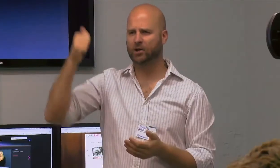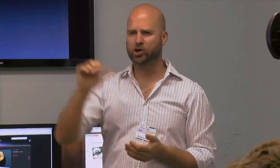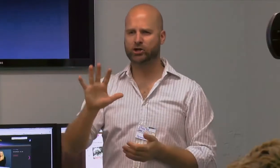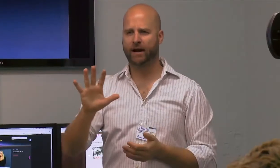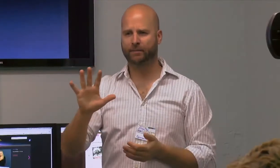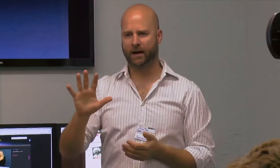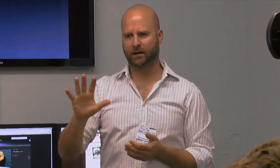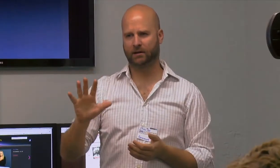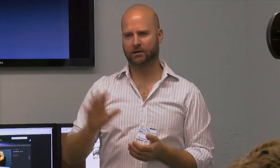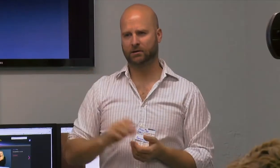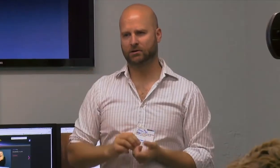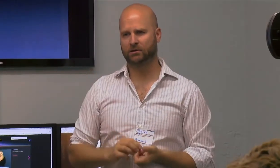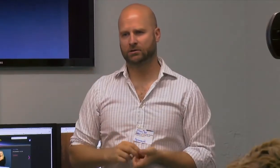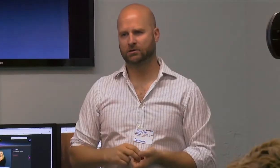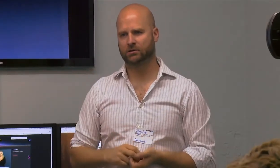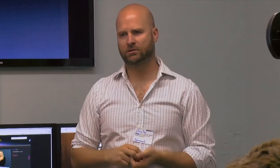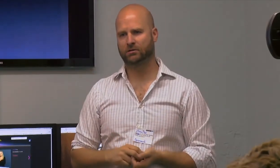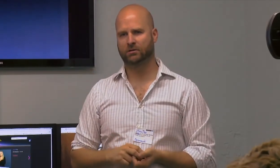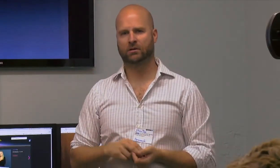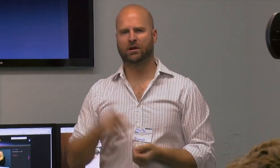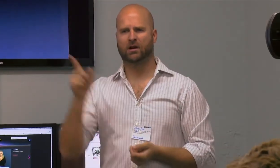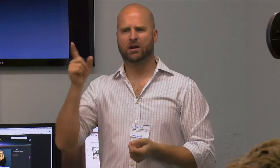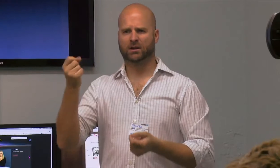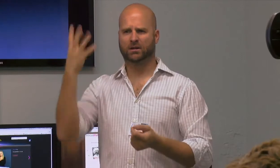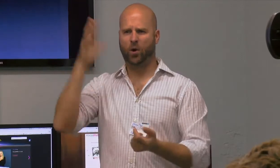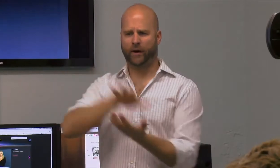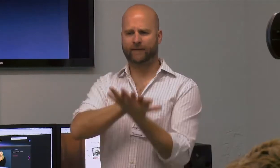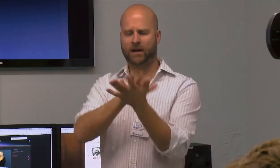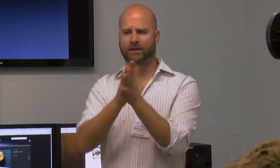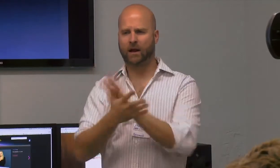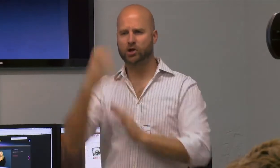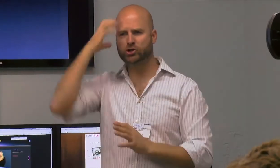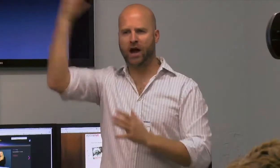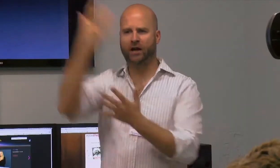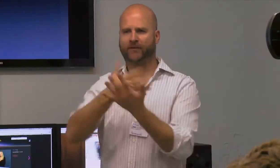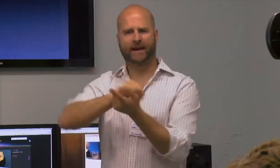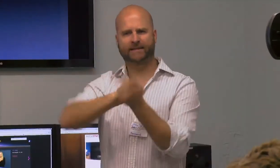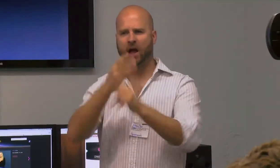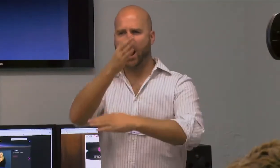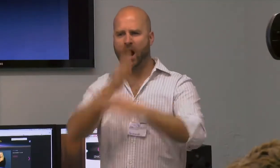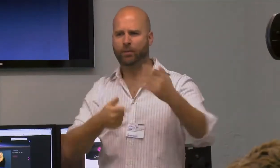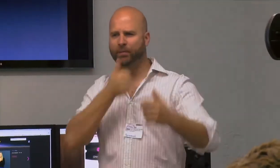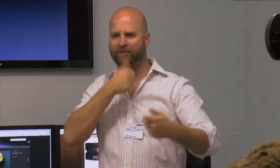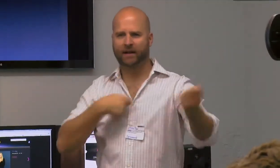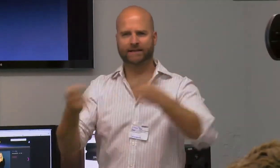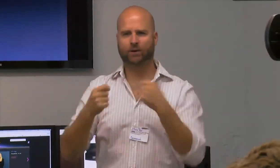streicht. Also das war damals der Schellenberger, der Chef. Und der hat einfach stark alles